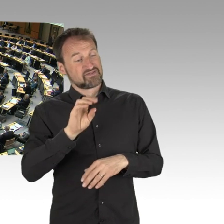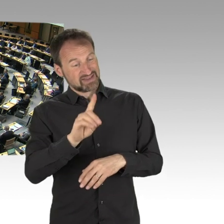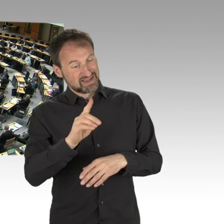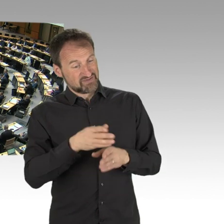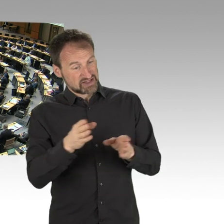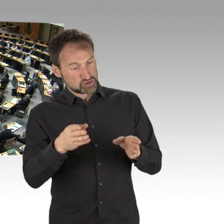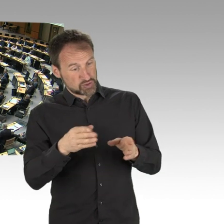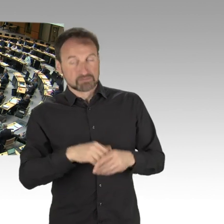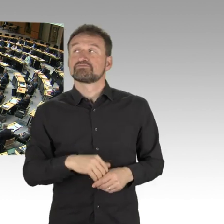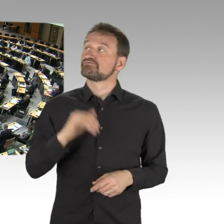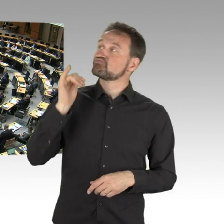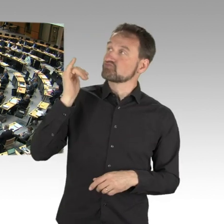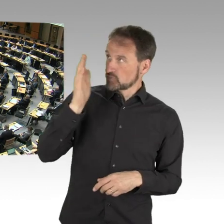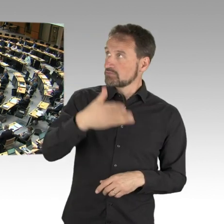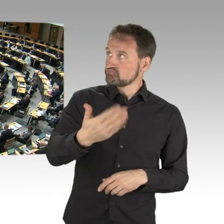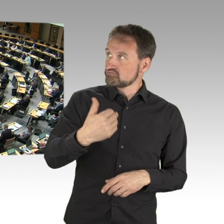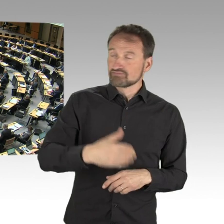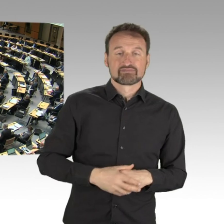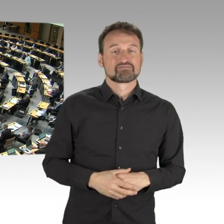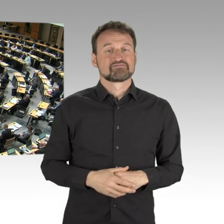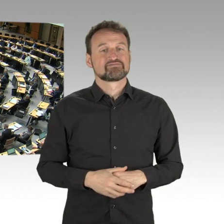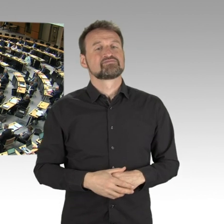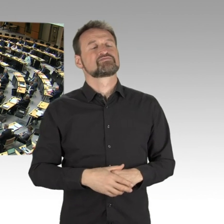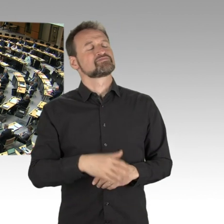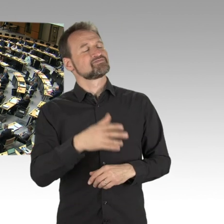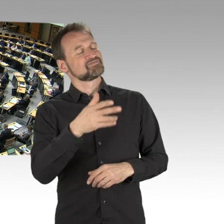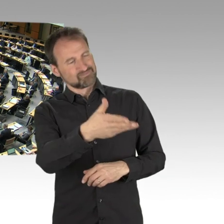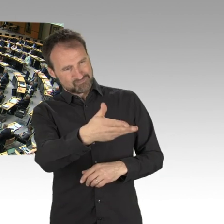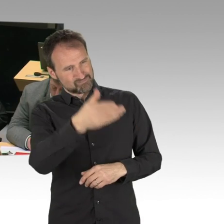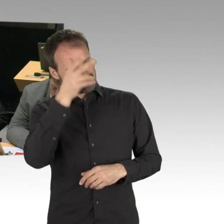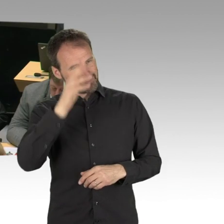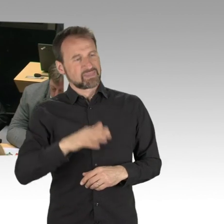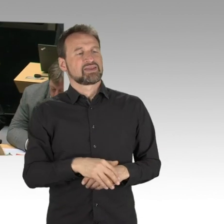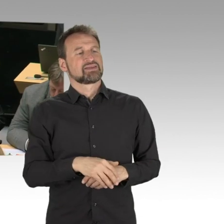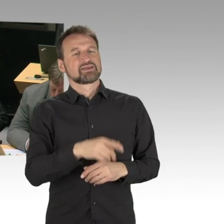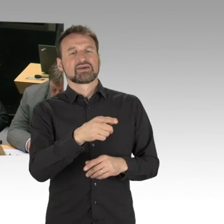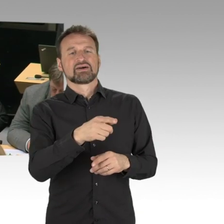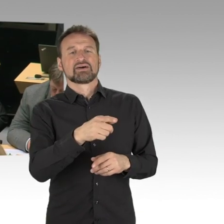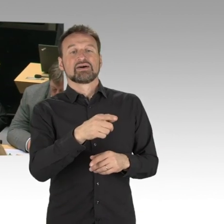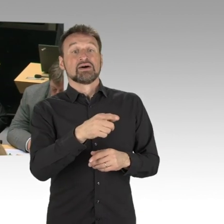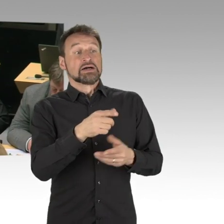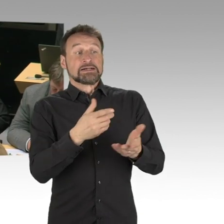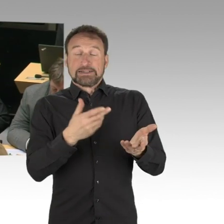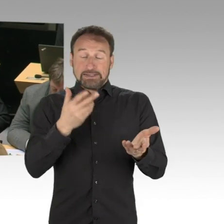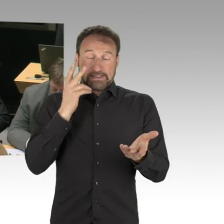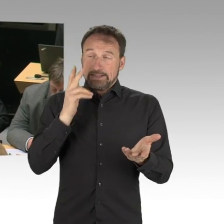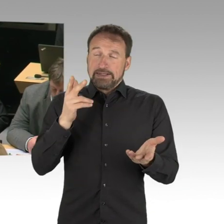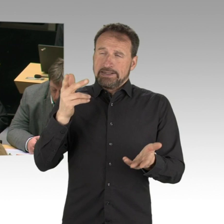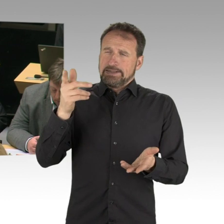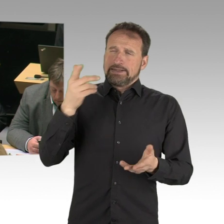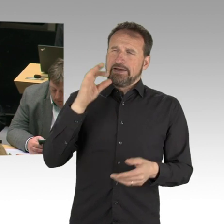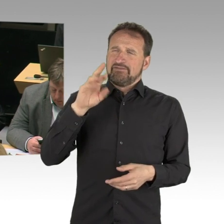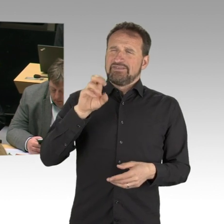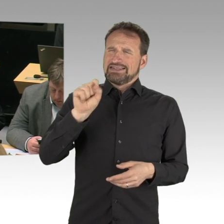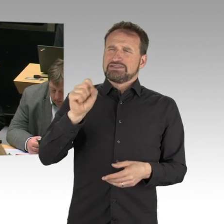Bitte schön, Herr Kollege Buchholz. Ja, Herr Friesdorf, es wurde hier jetzt mehrfach auch von Ihnen die Gürtelattacke erwähnt.